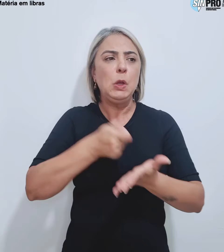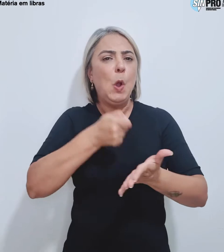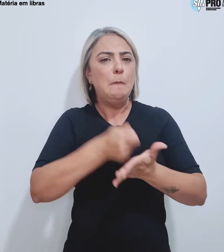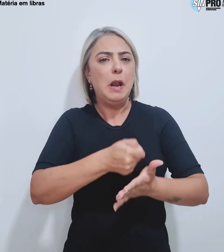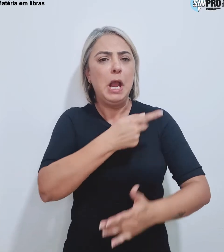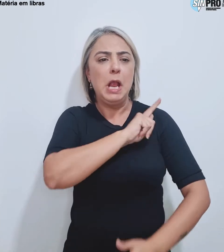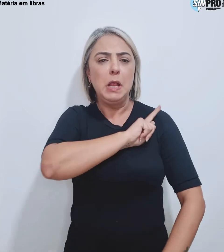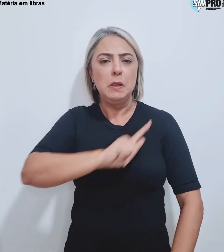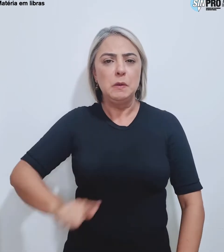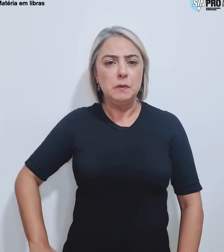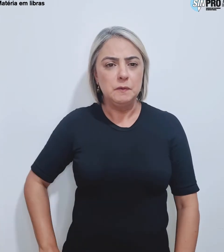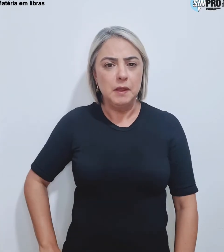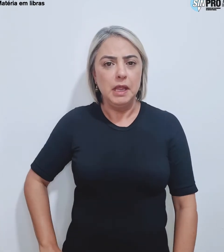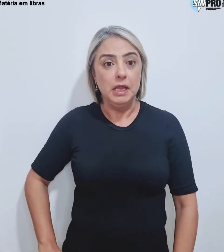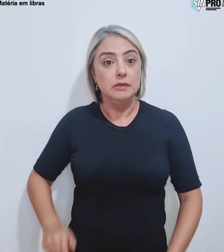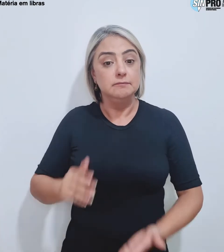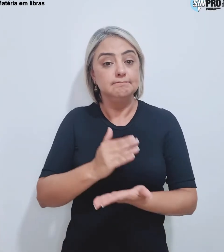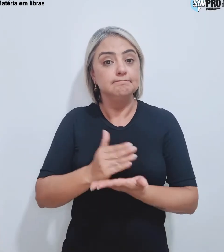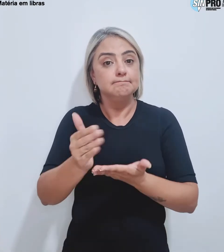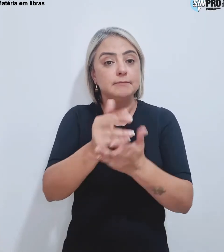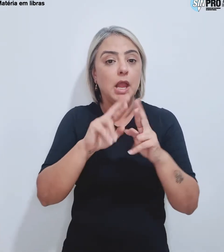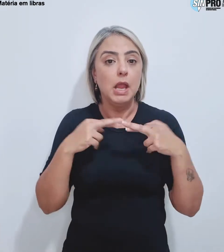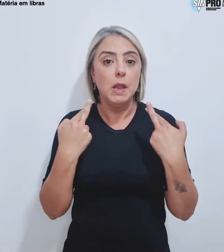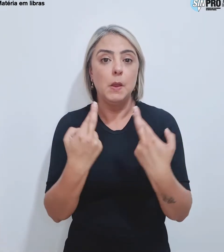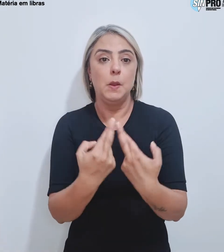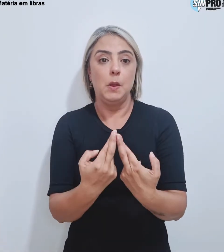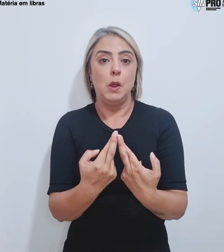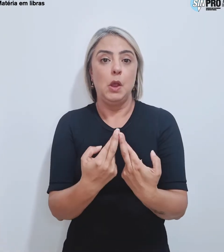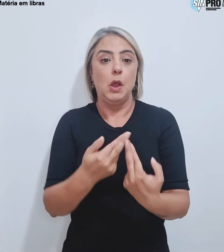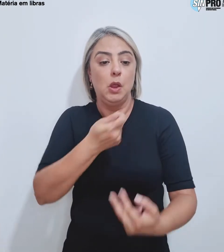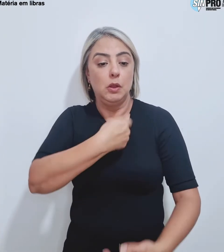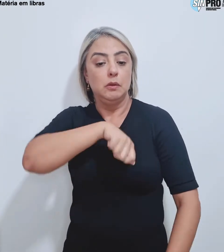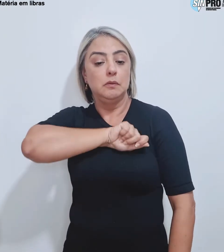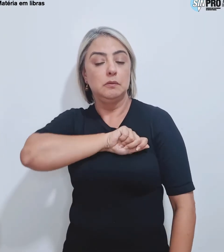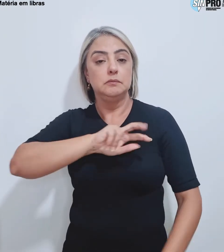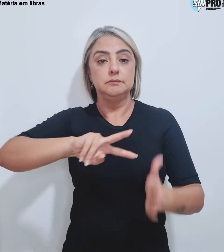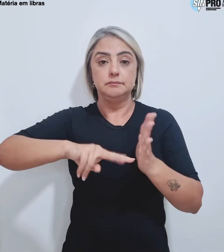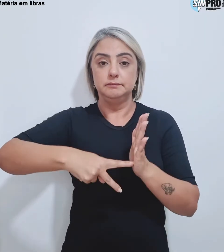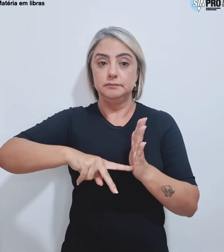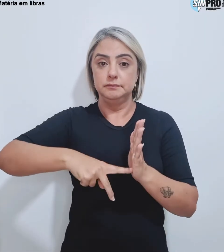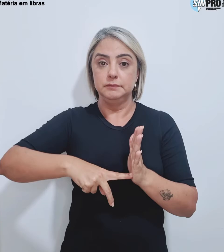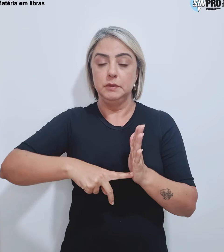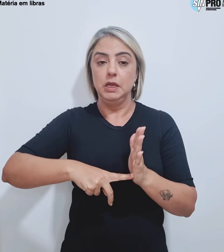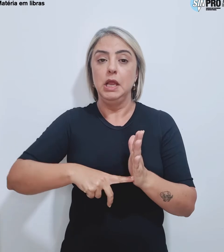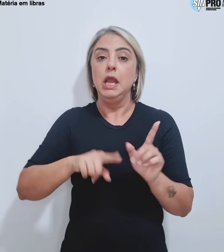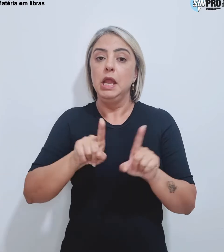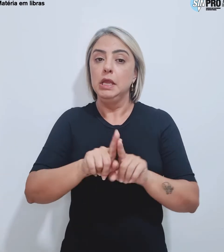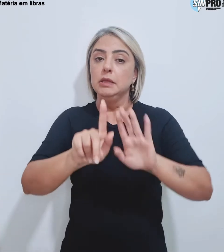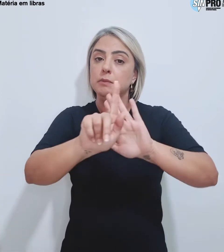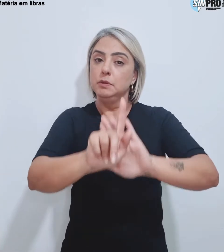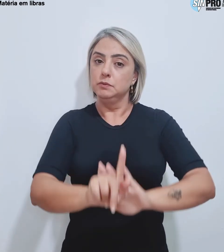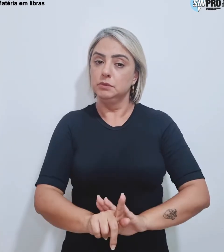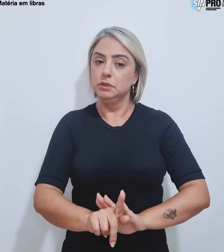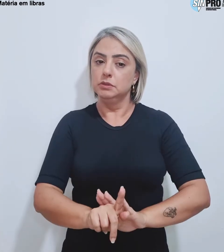de cobranças levantadas a partir de reuniões com delegados sindicais e com